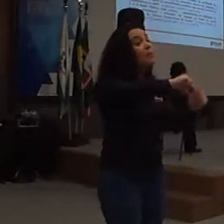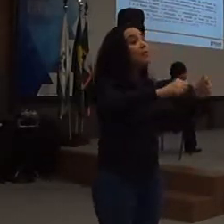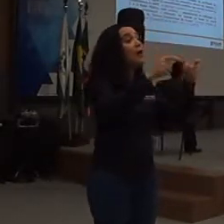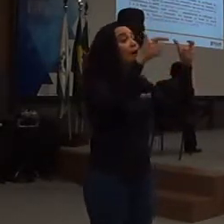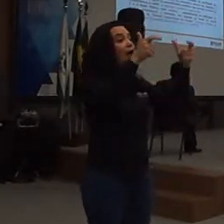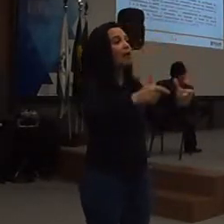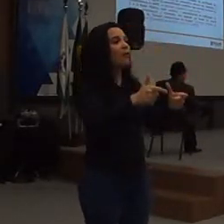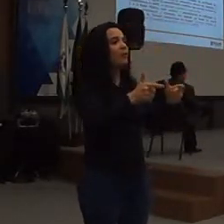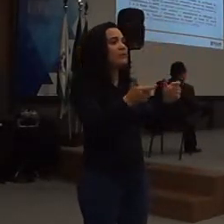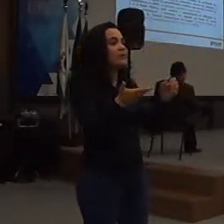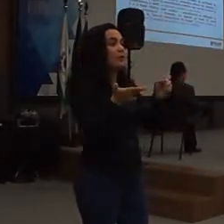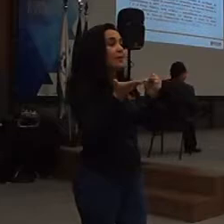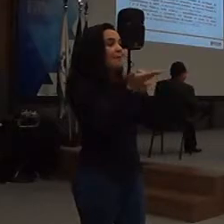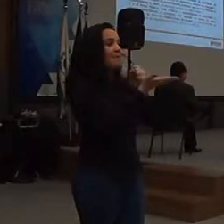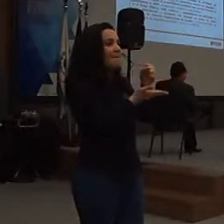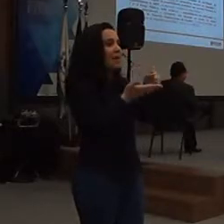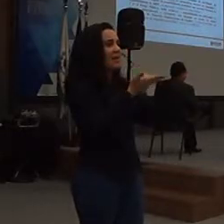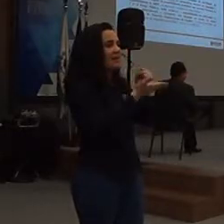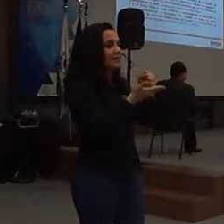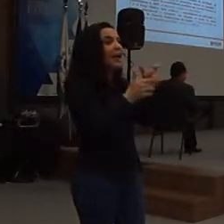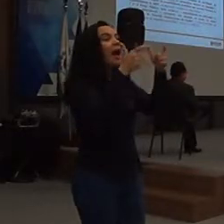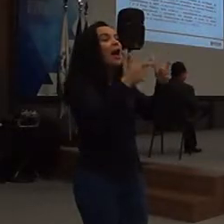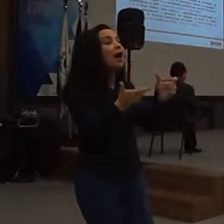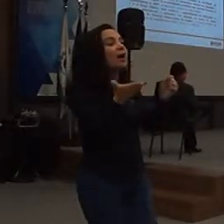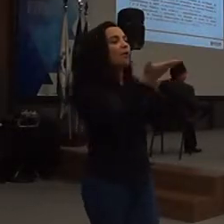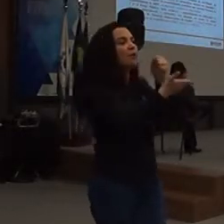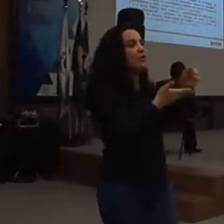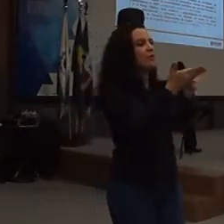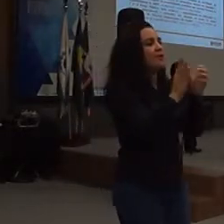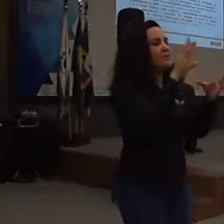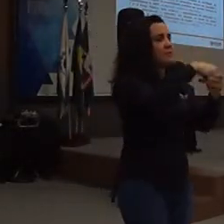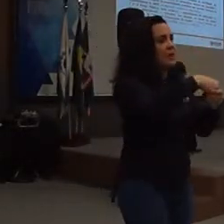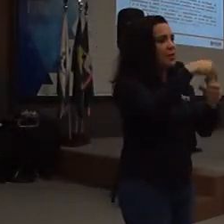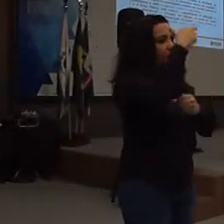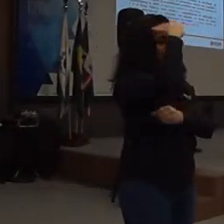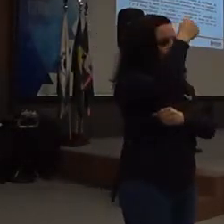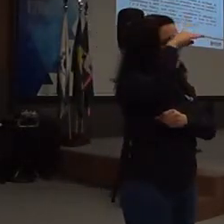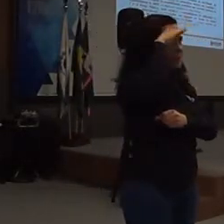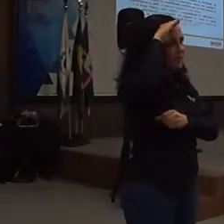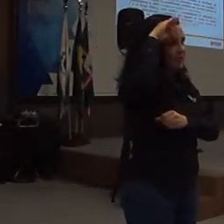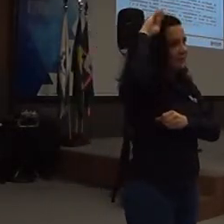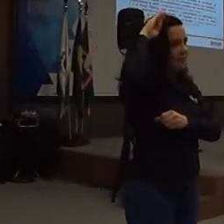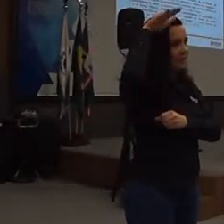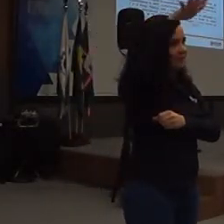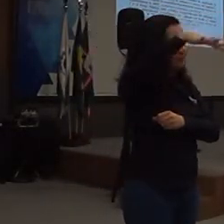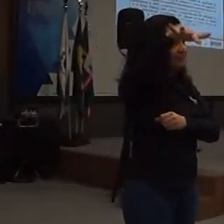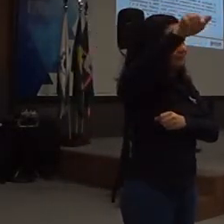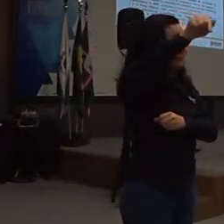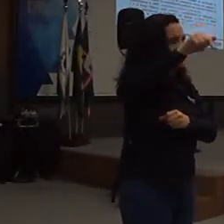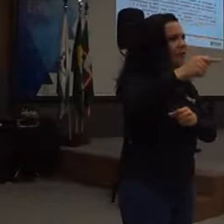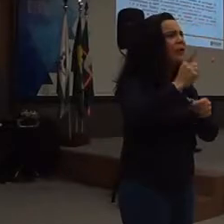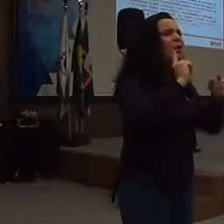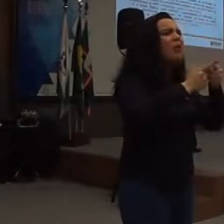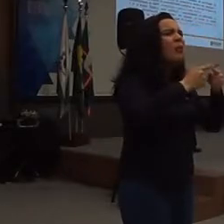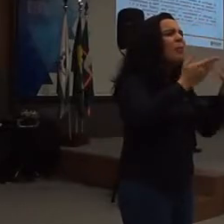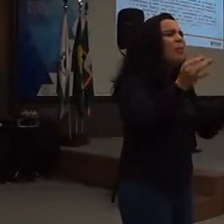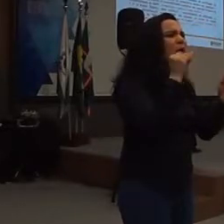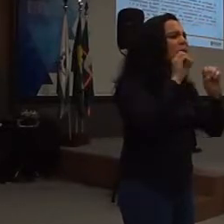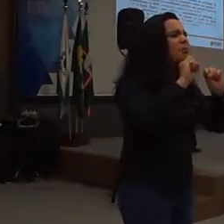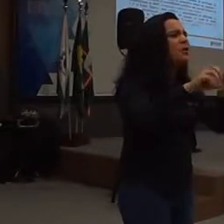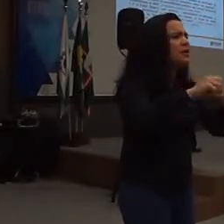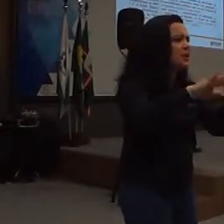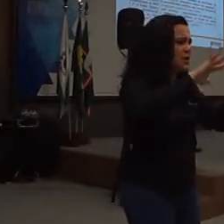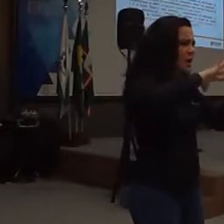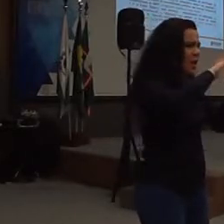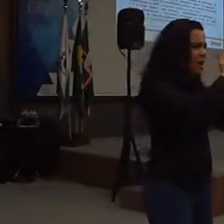fala em se aprender língua de sinais, Libras, por que as escolas não têm a cadeira